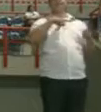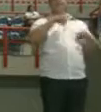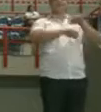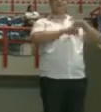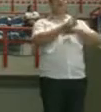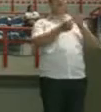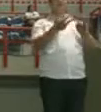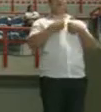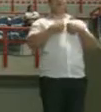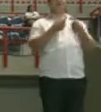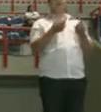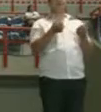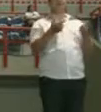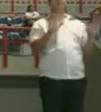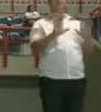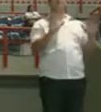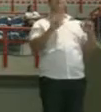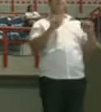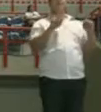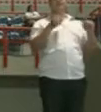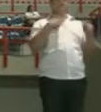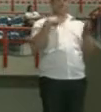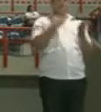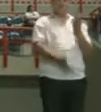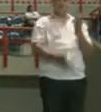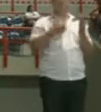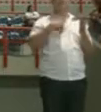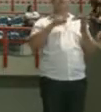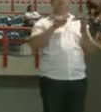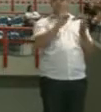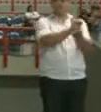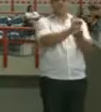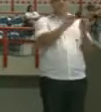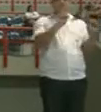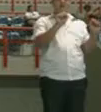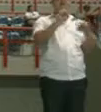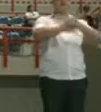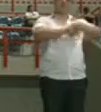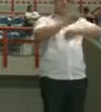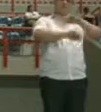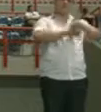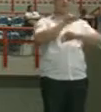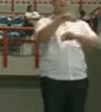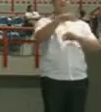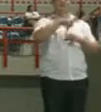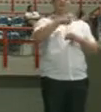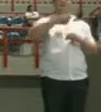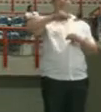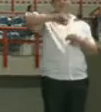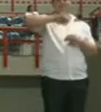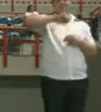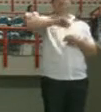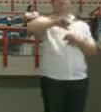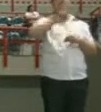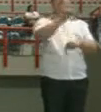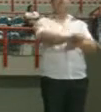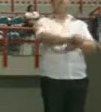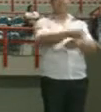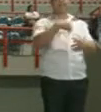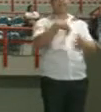uma indenização por ter perdido o escravo. Uma das bases de sustentação do império para